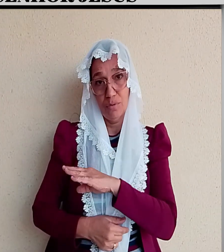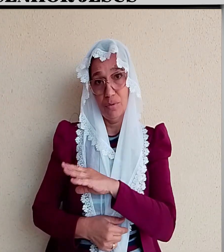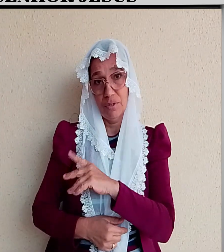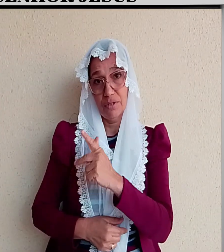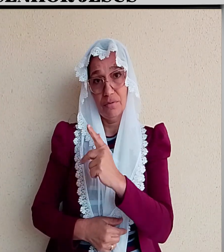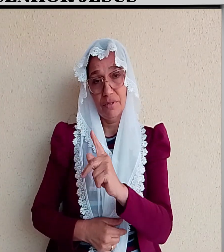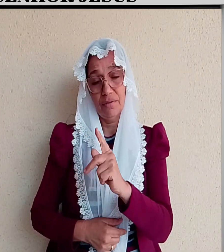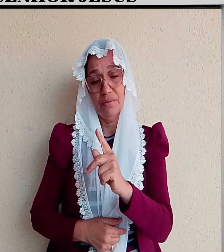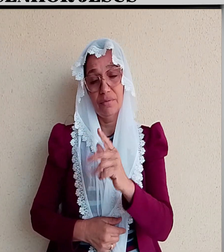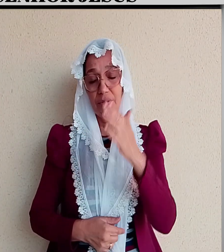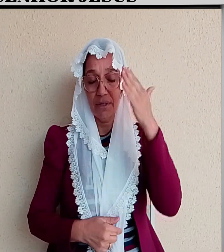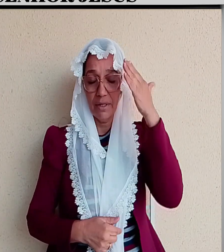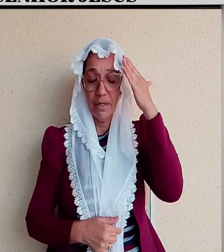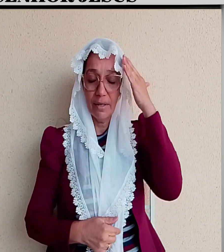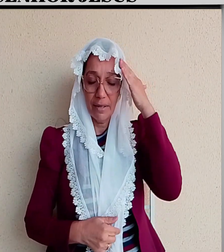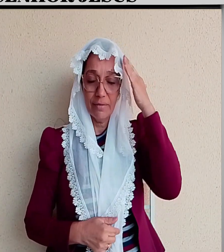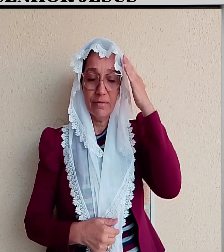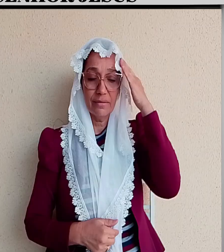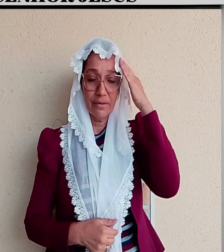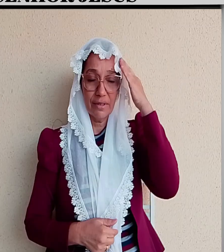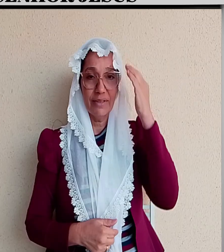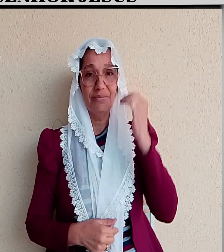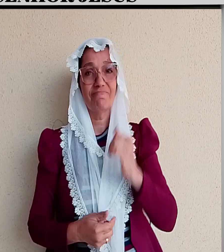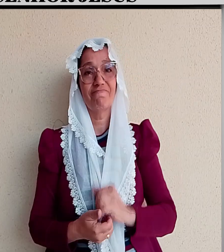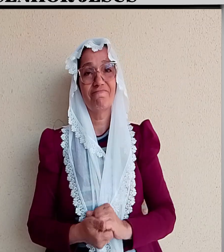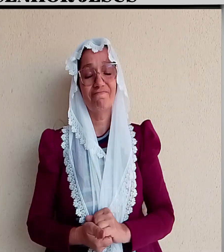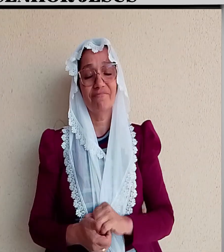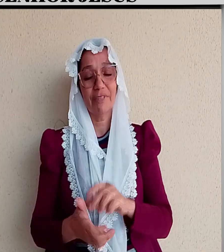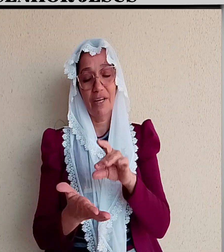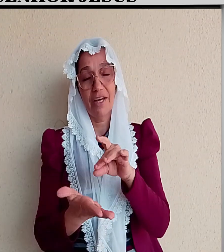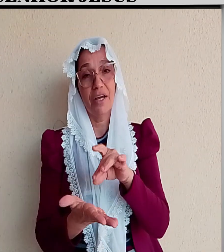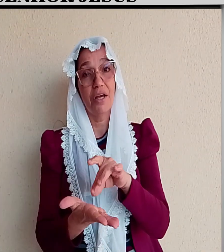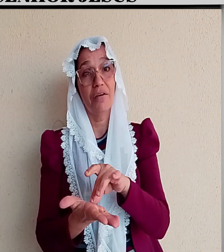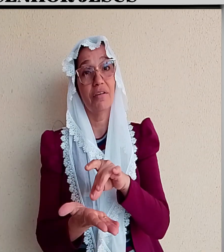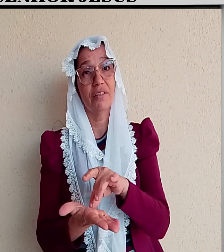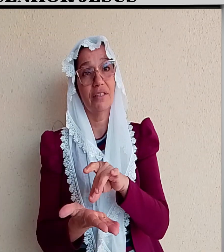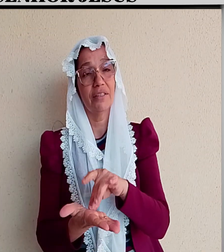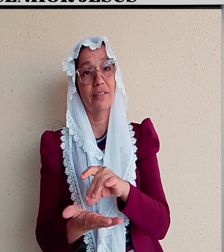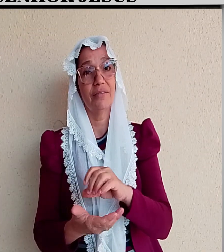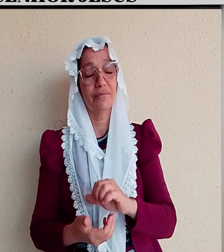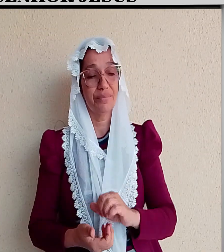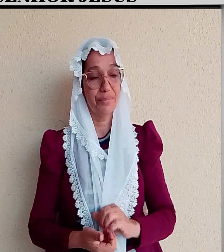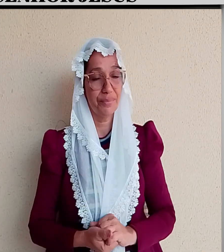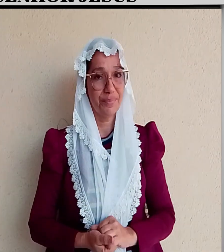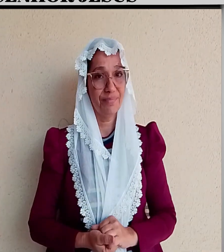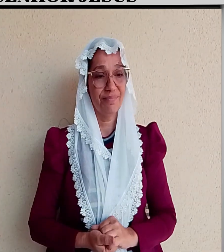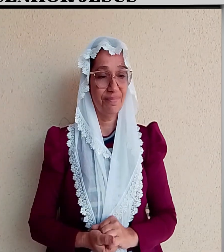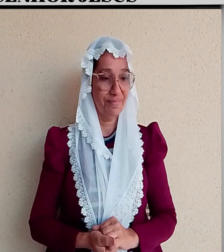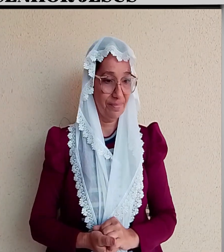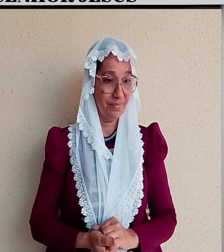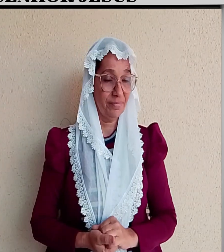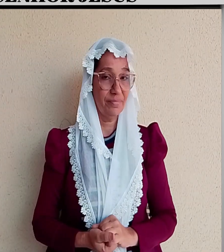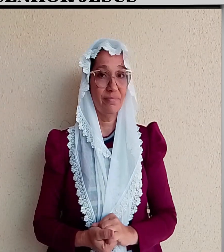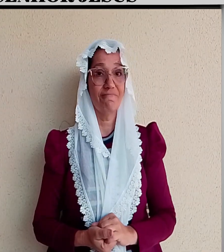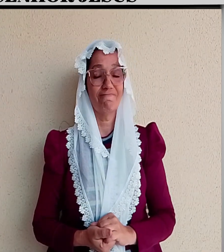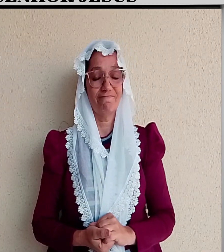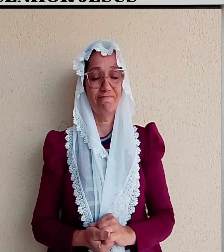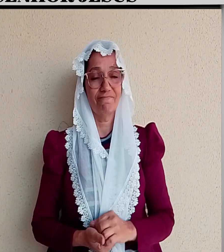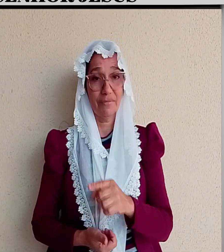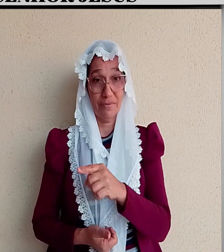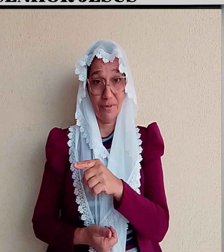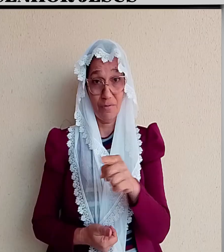e paz. Glória a Jesus. Glória a Jesus. Leve a minha paz, a paz que excede todo